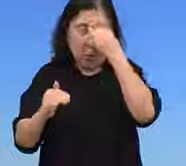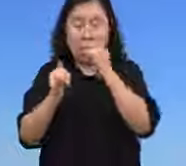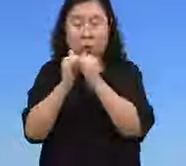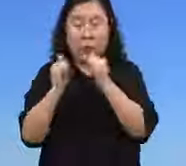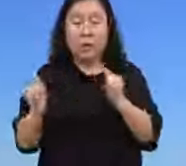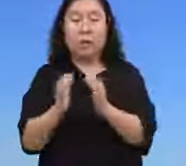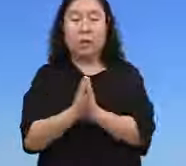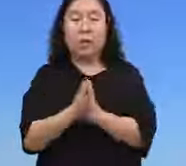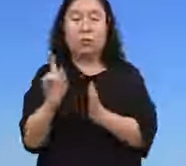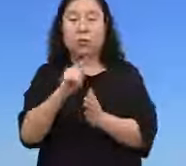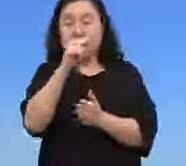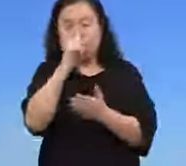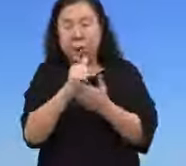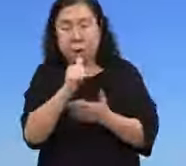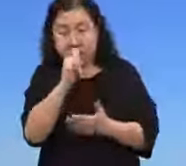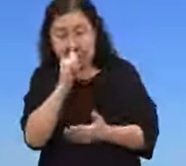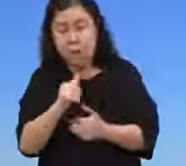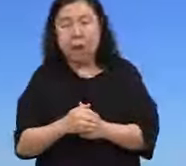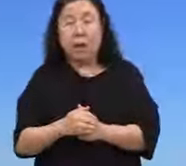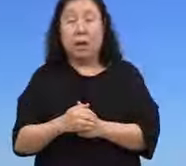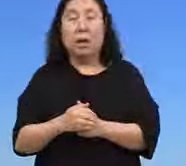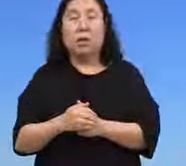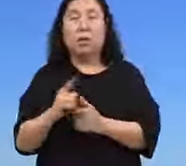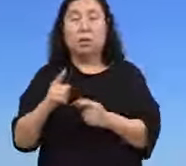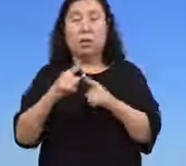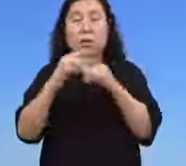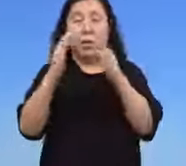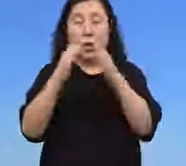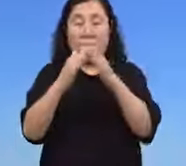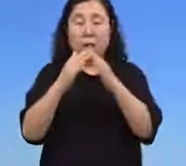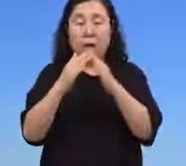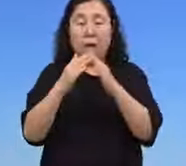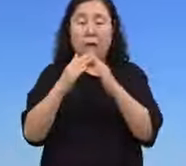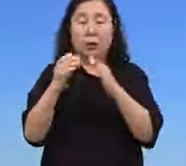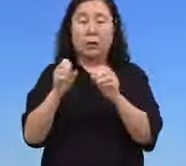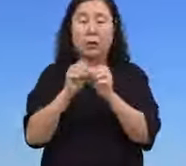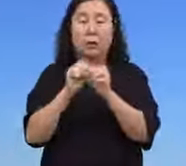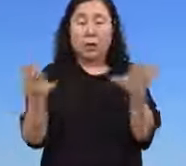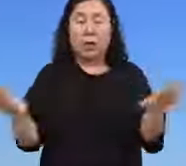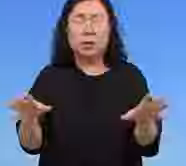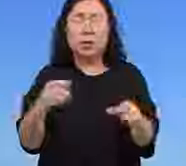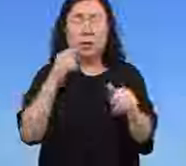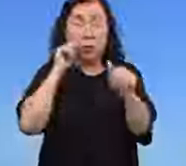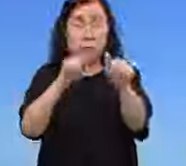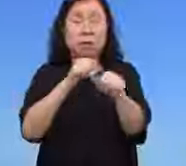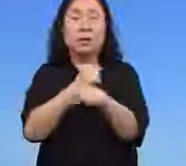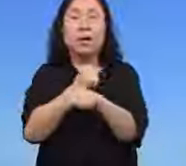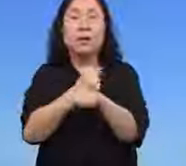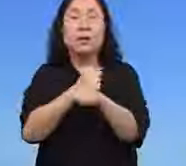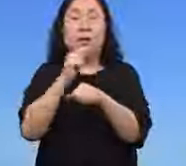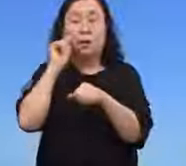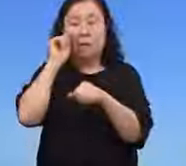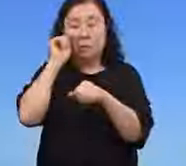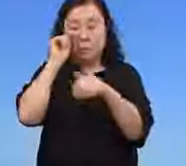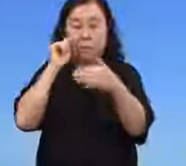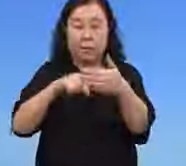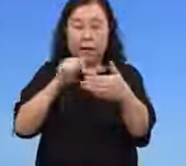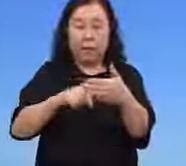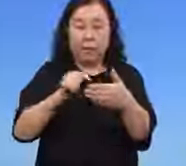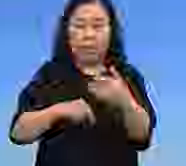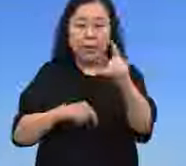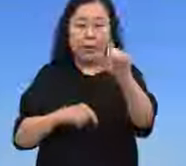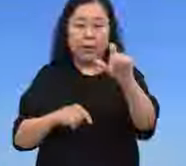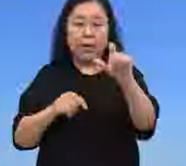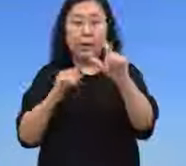이 교회에 좀 안정이 될까 하는데 나가라 그러는데, 누군지도 모르는 내부의 15명은 그래도 우리